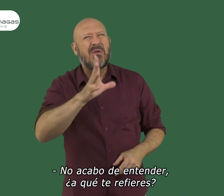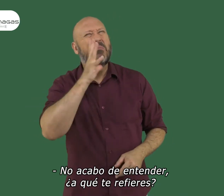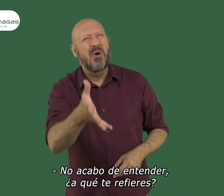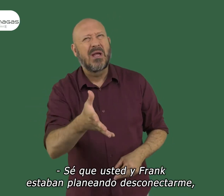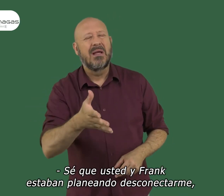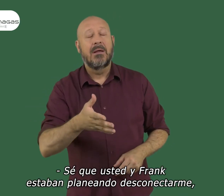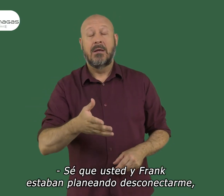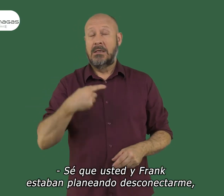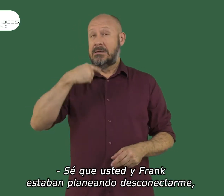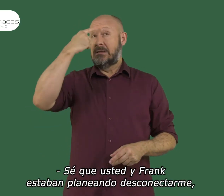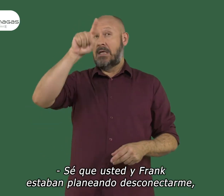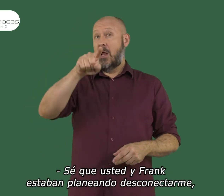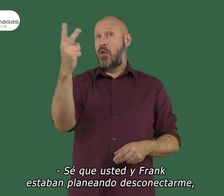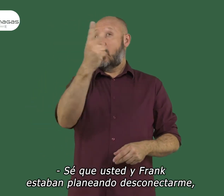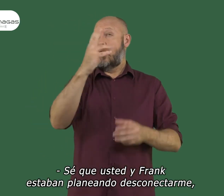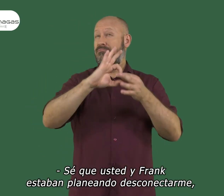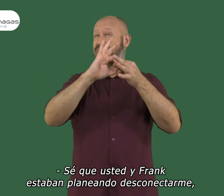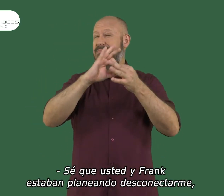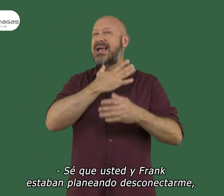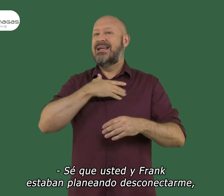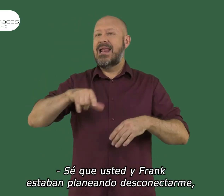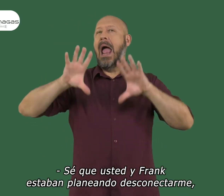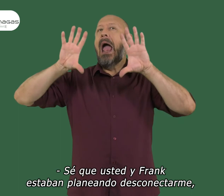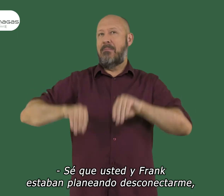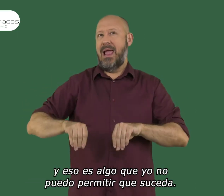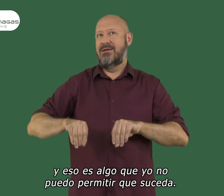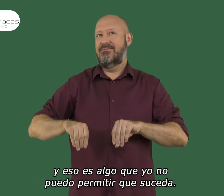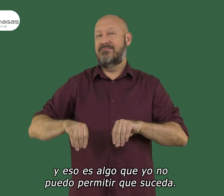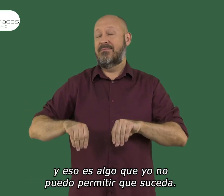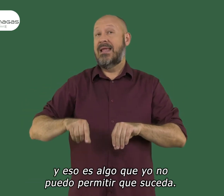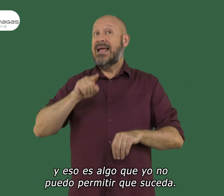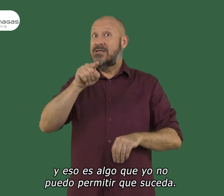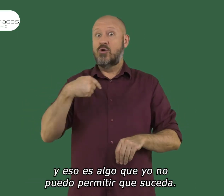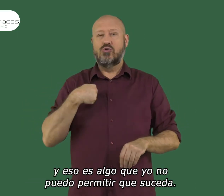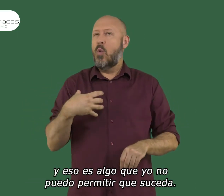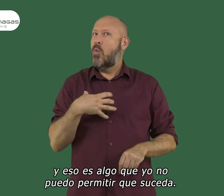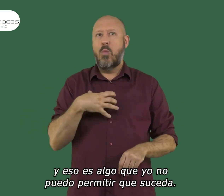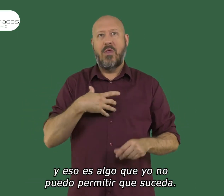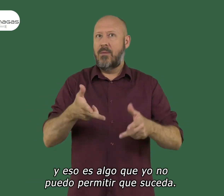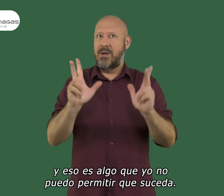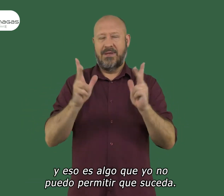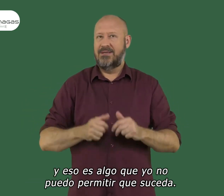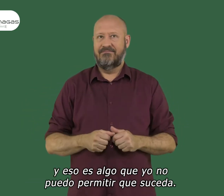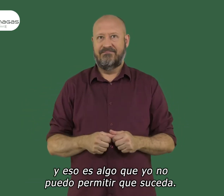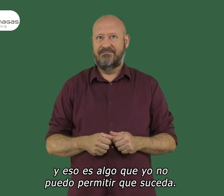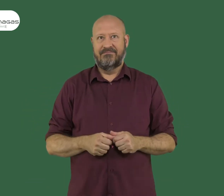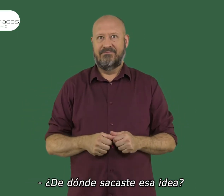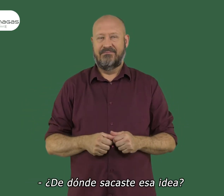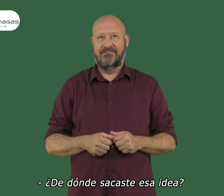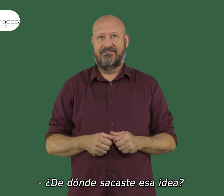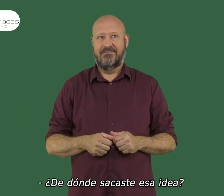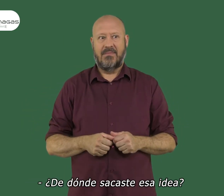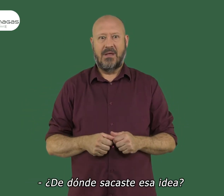refieres. Sé que usted y Frank estaban planeando desconectarme. Y eso es algo que yo no puedo permitir que suceda.